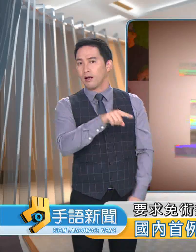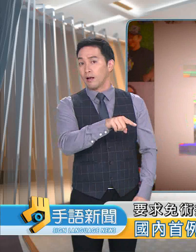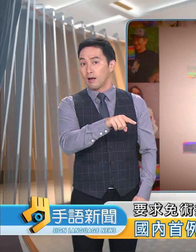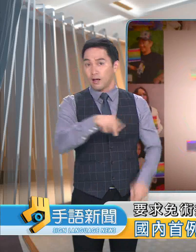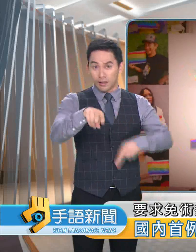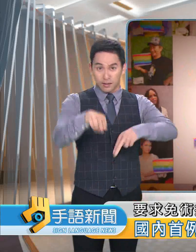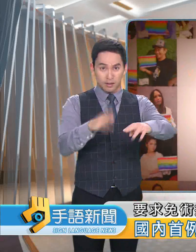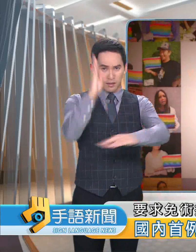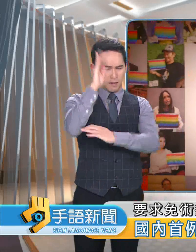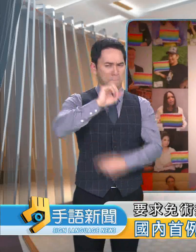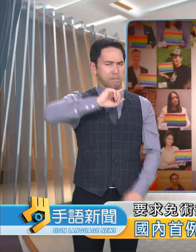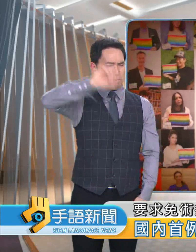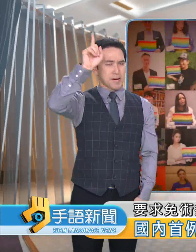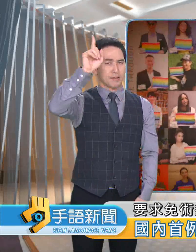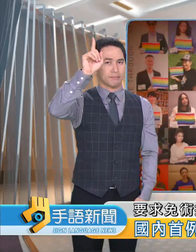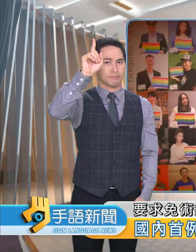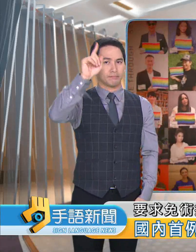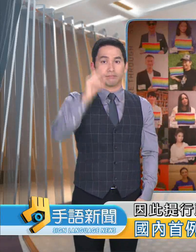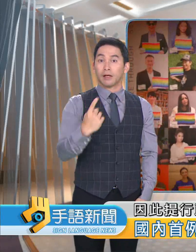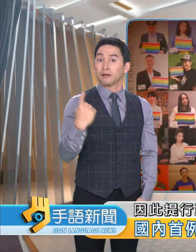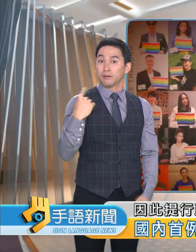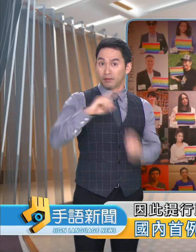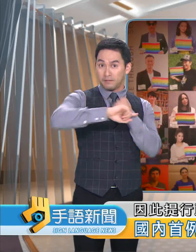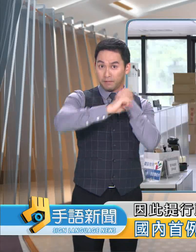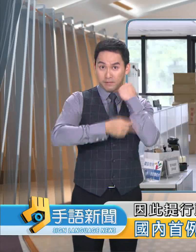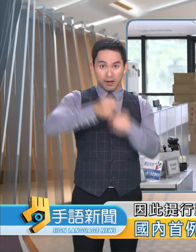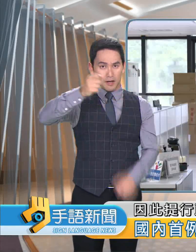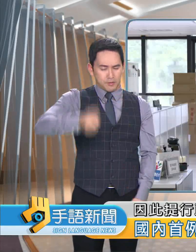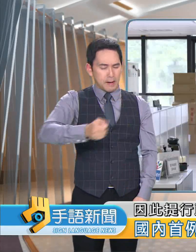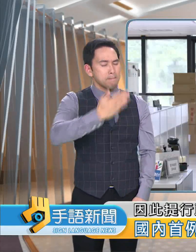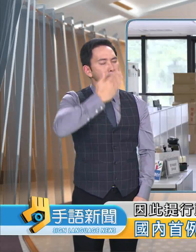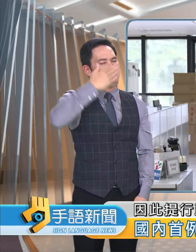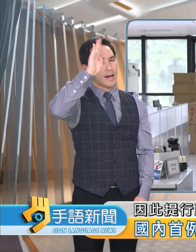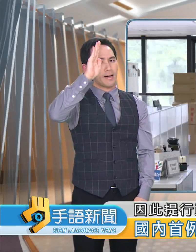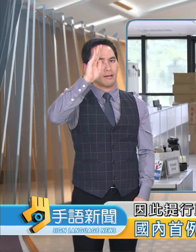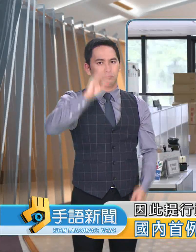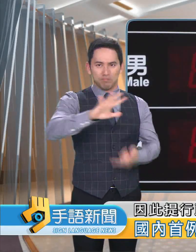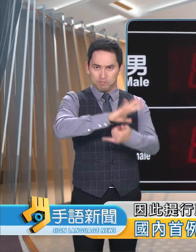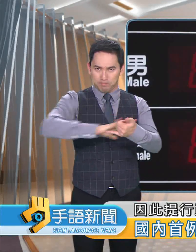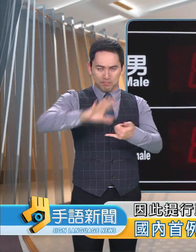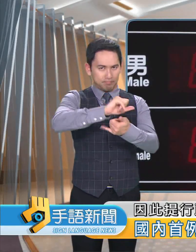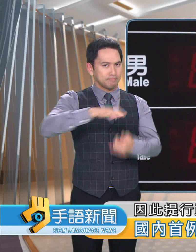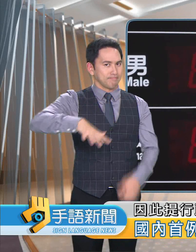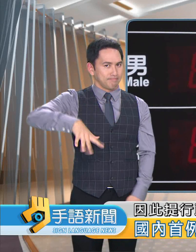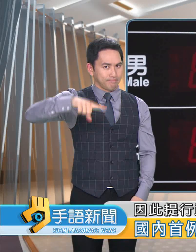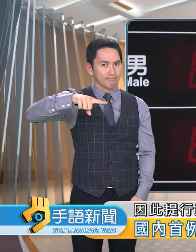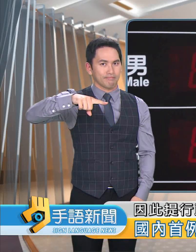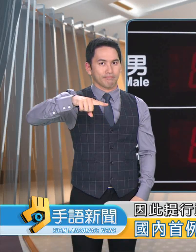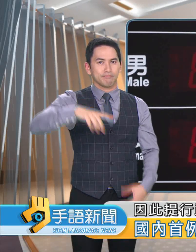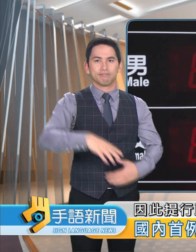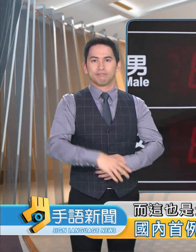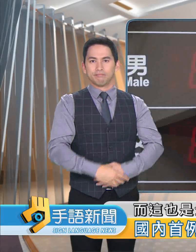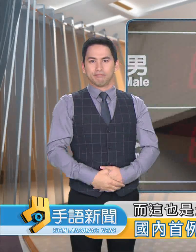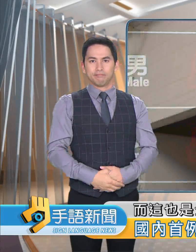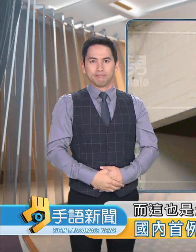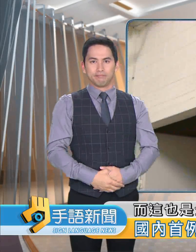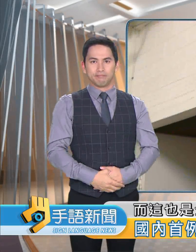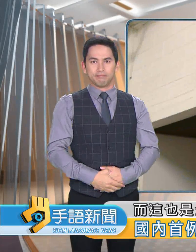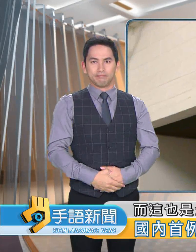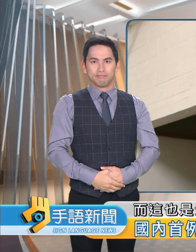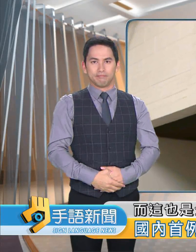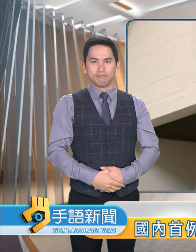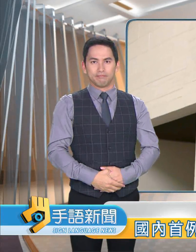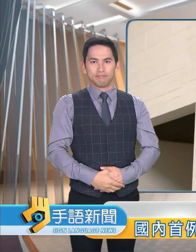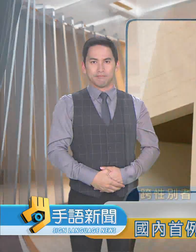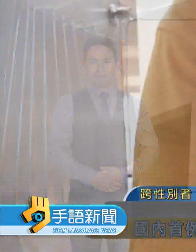证，被户政机关拒绝，因此提行政诉讼，昨天获判胜诉，而这也是全台首例。